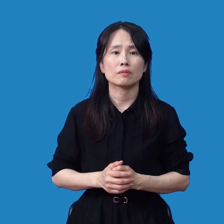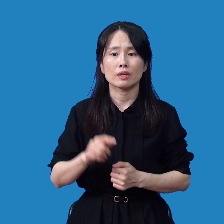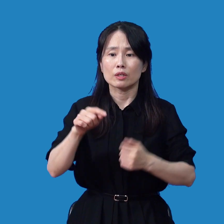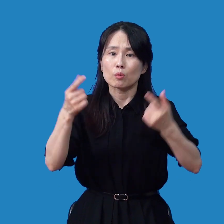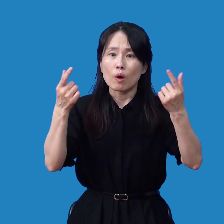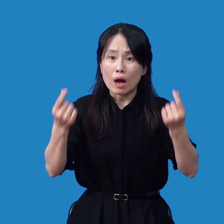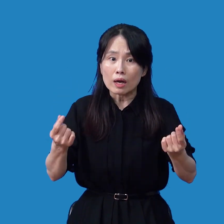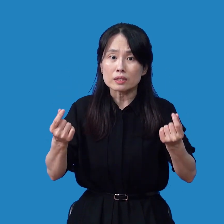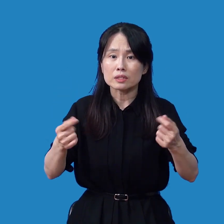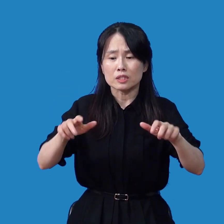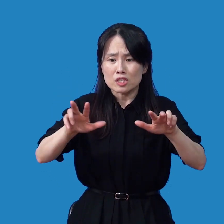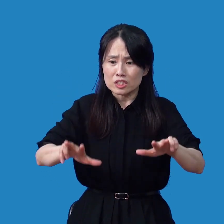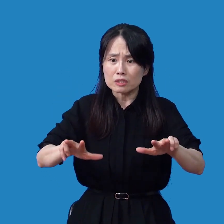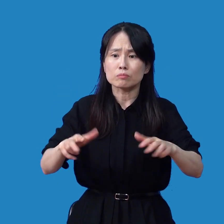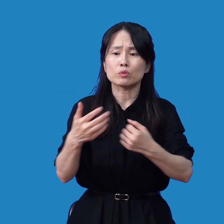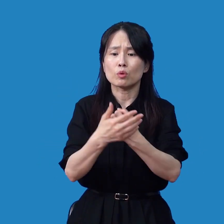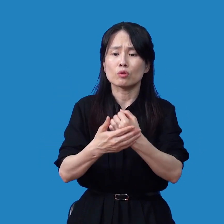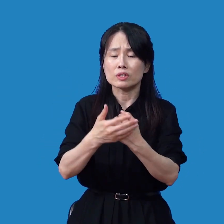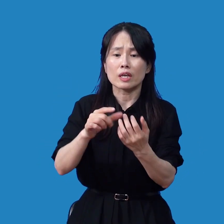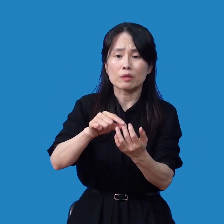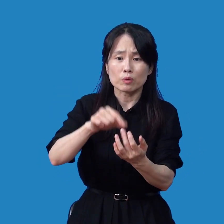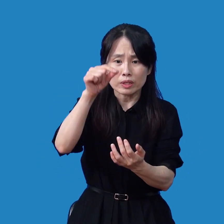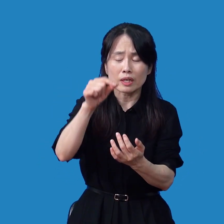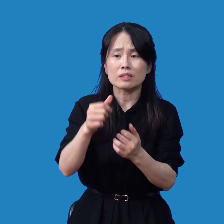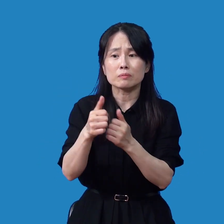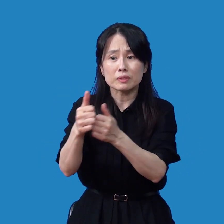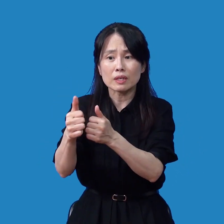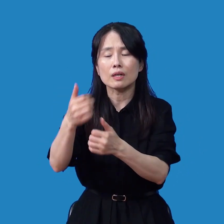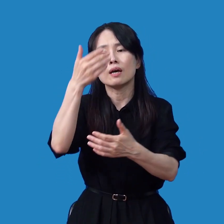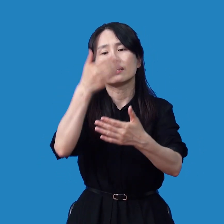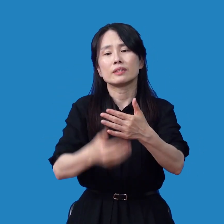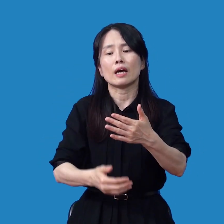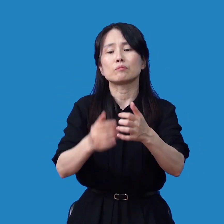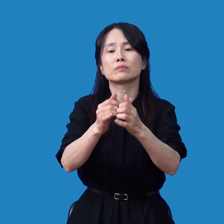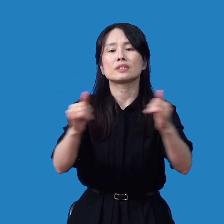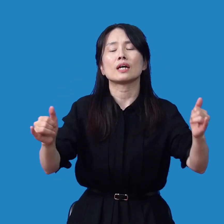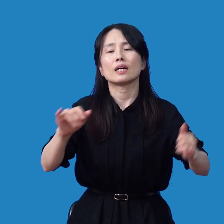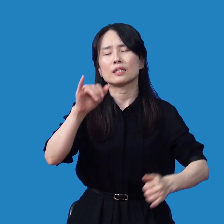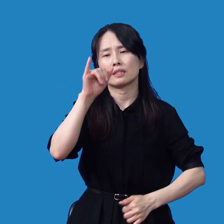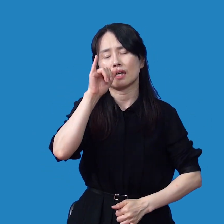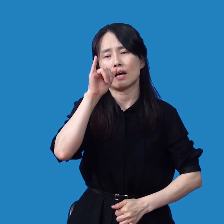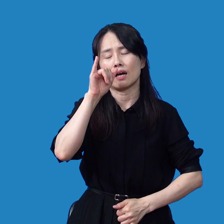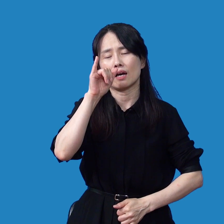같이 지금도 은혜로 택하심을 따라 남은 자가 있느니라.